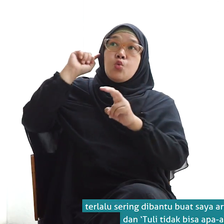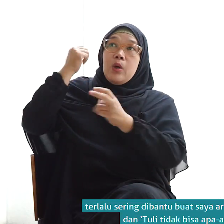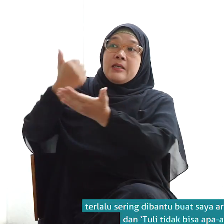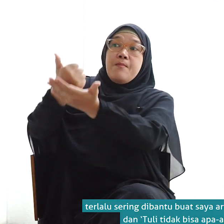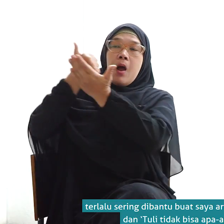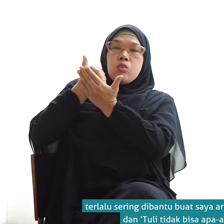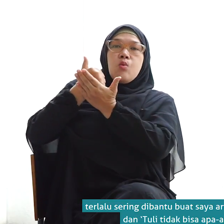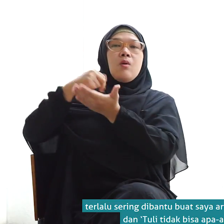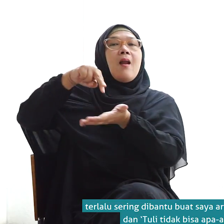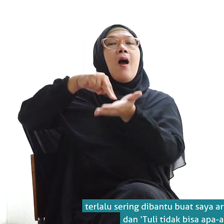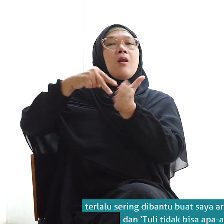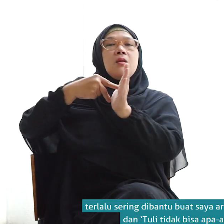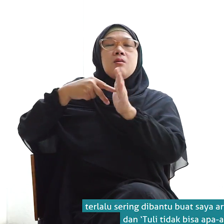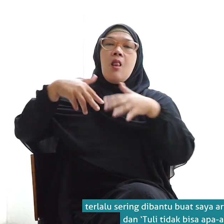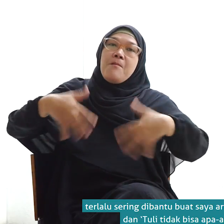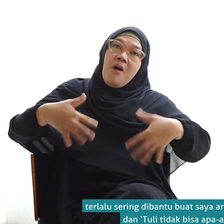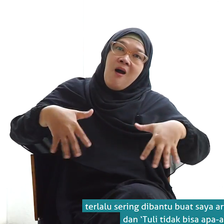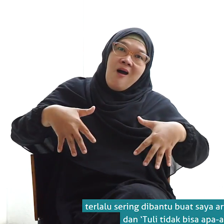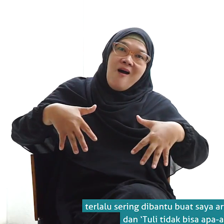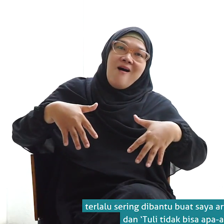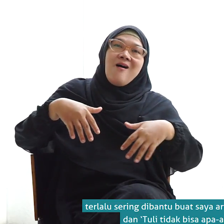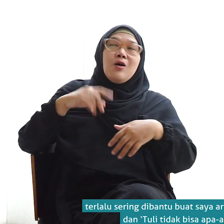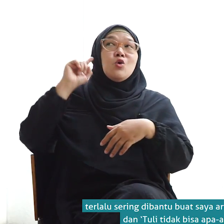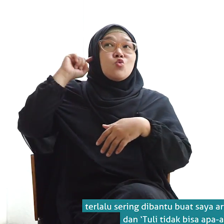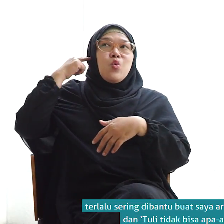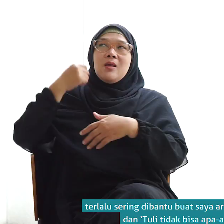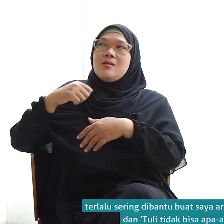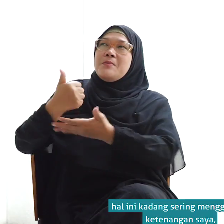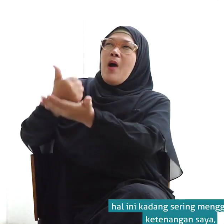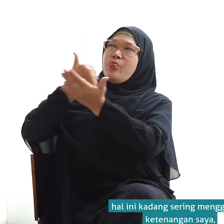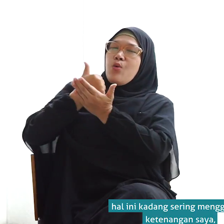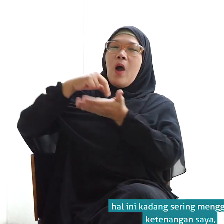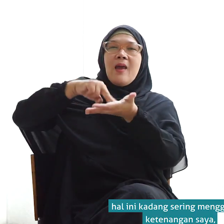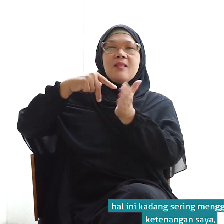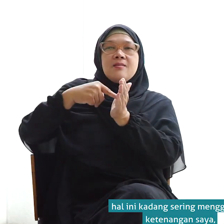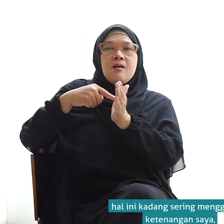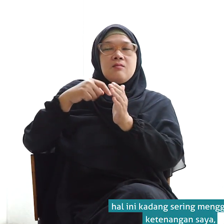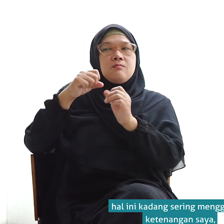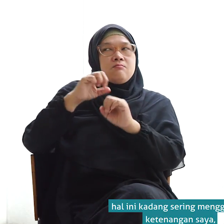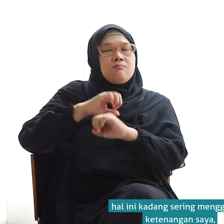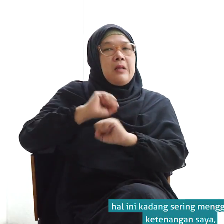Terlalu sering dibantu buat saya artinya lemah dan tuli tidak bisa apa-apa. Hal ini kadang sering mengganggu ketenangan